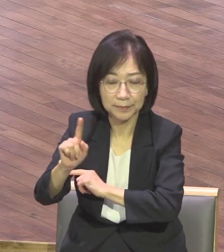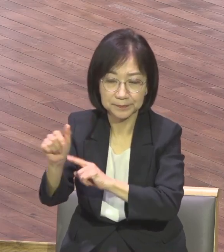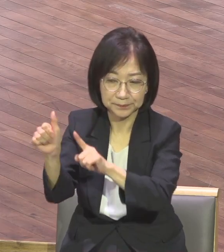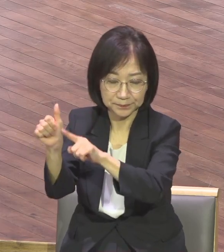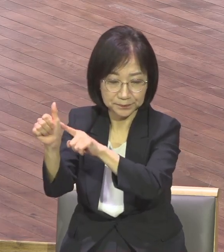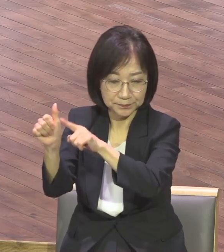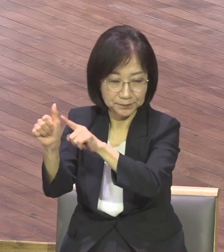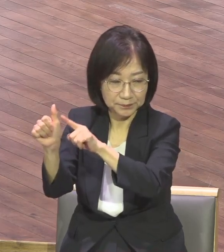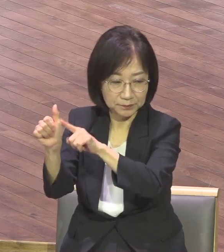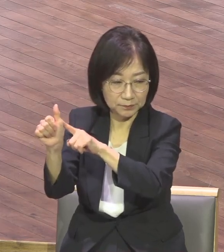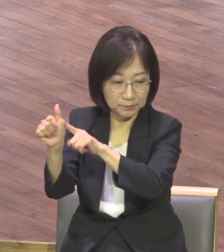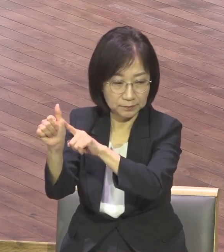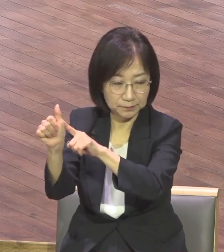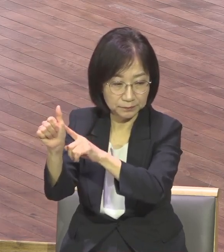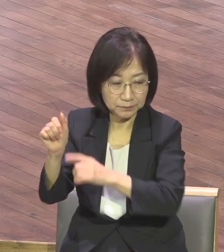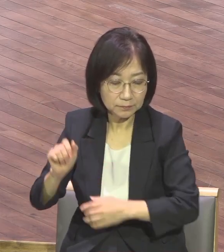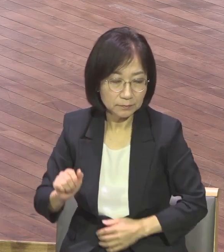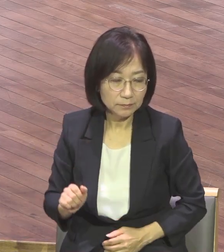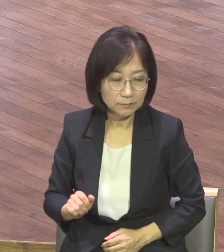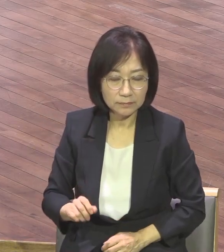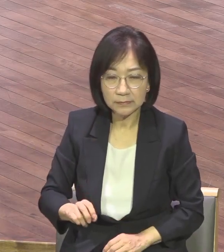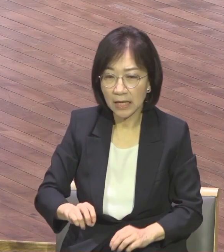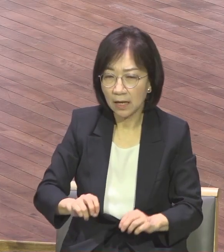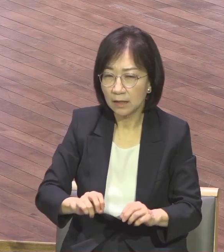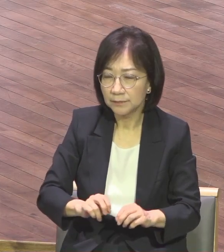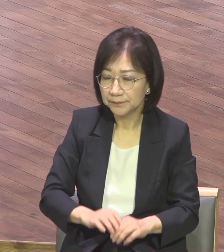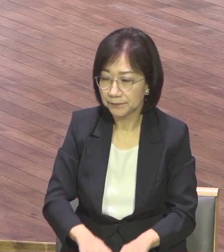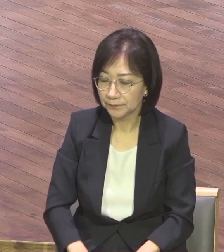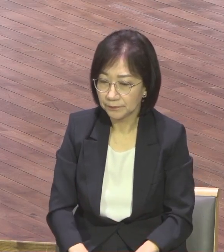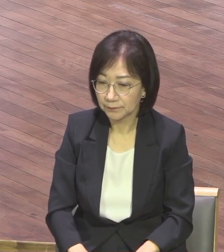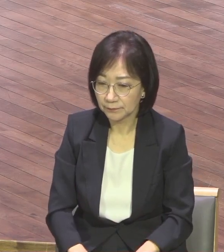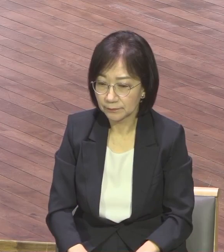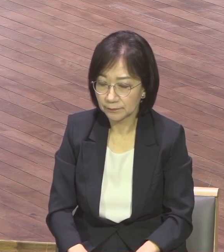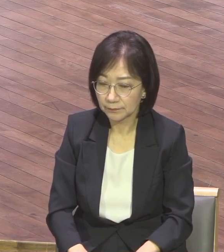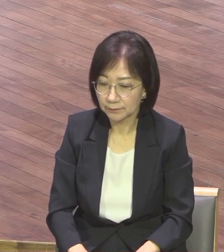말했어요. 선교 사명을 잃은 교회는